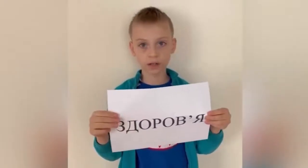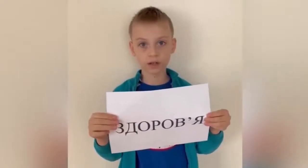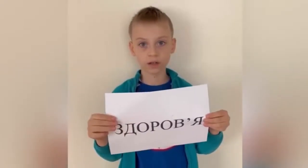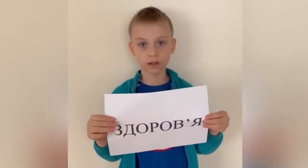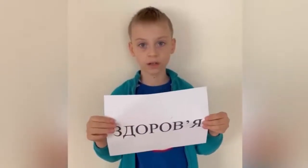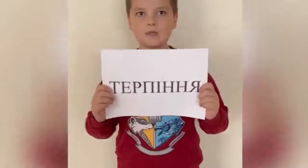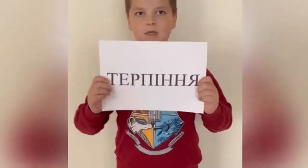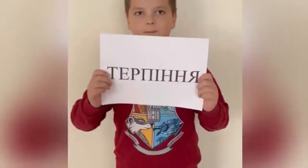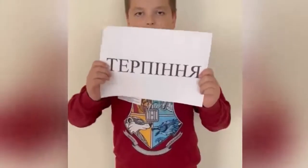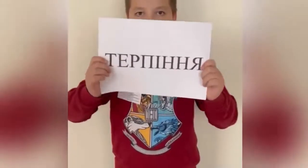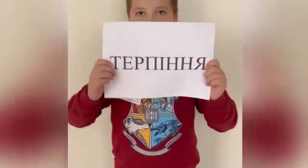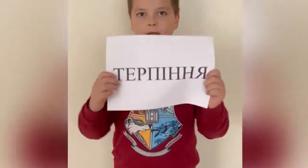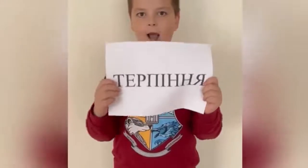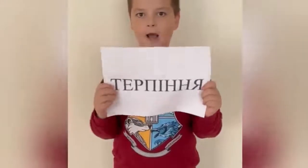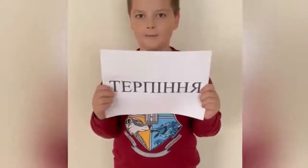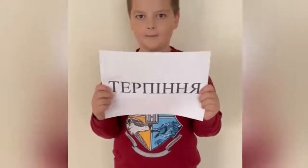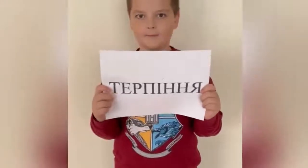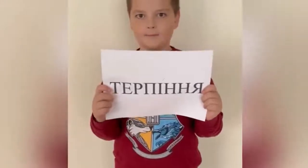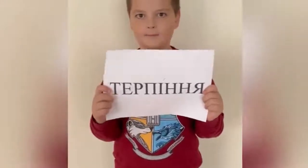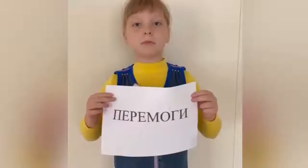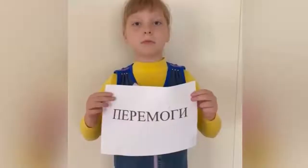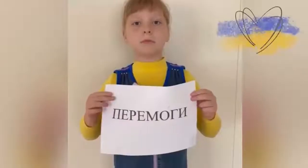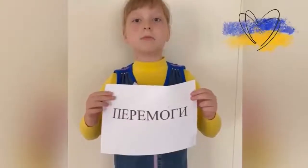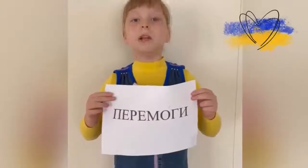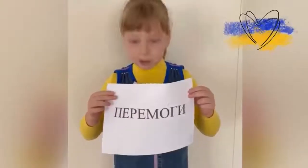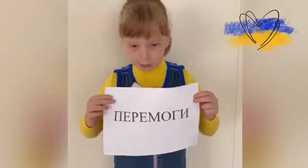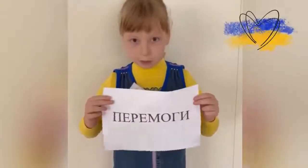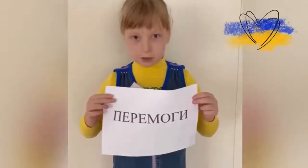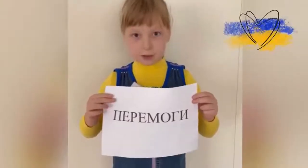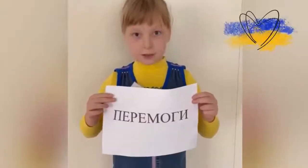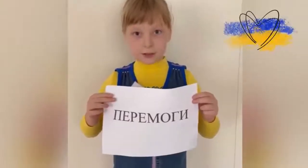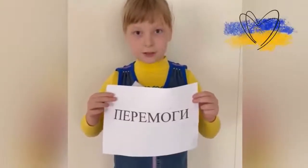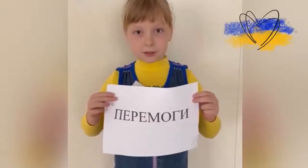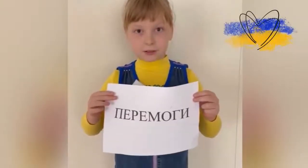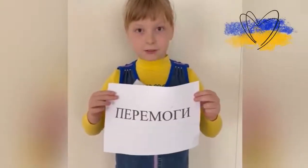Здоров'я! Терпіння!